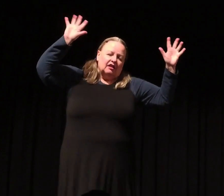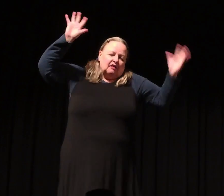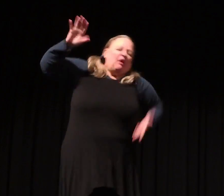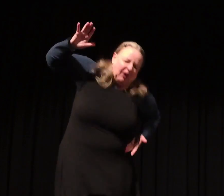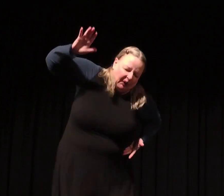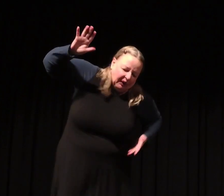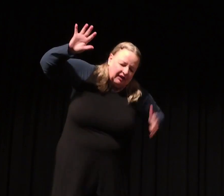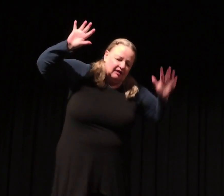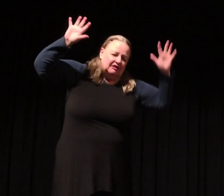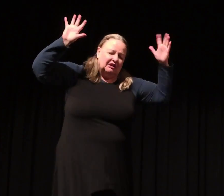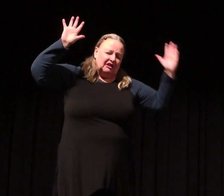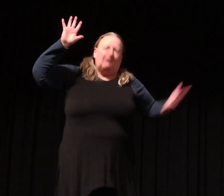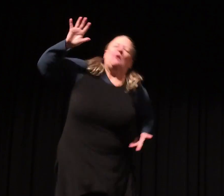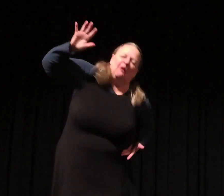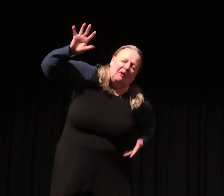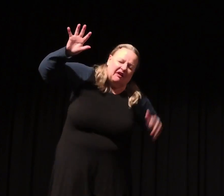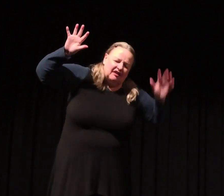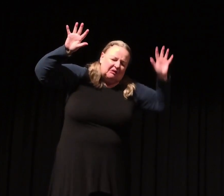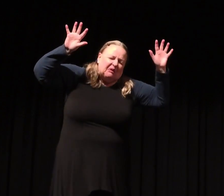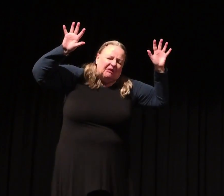oh.